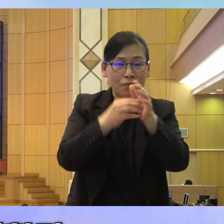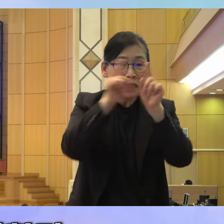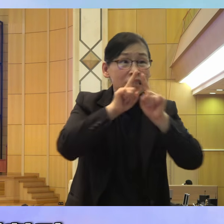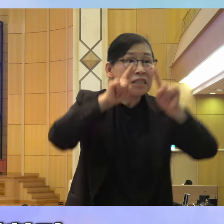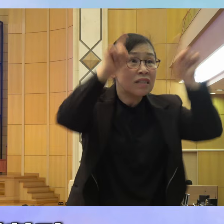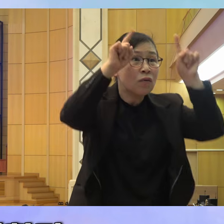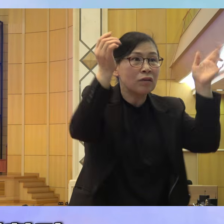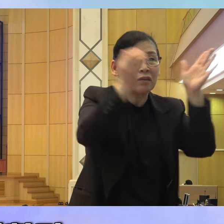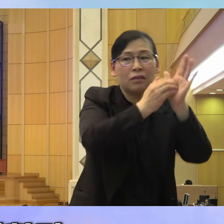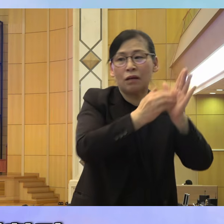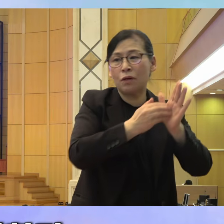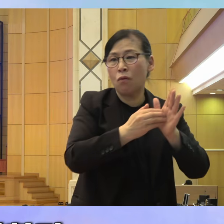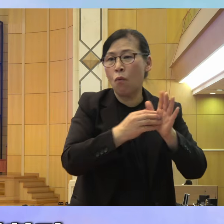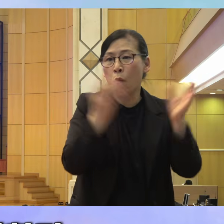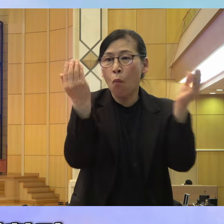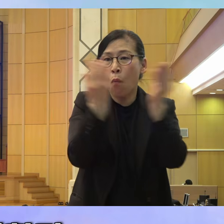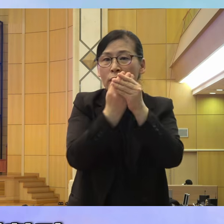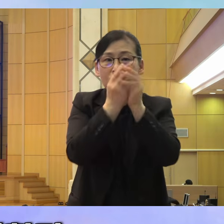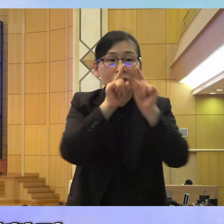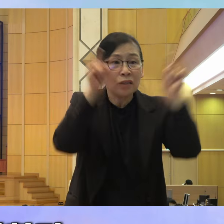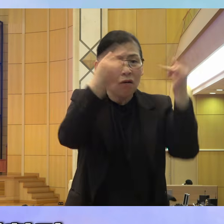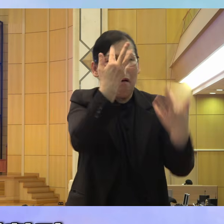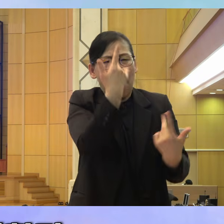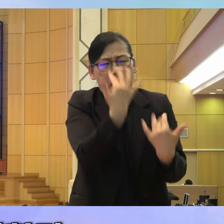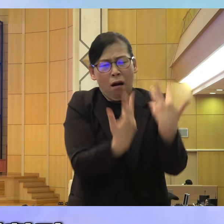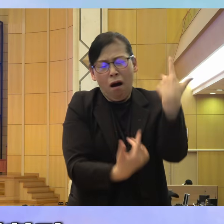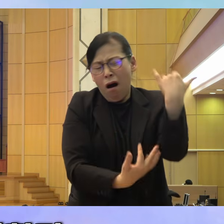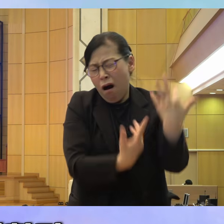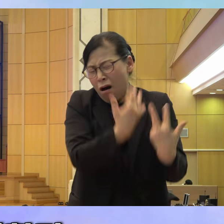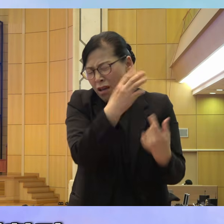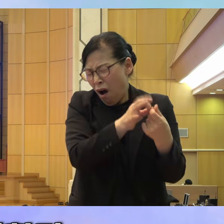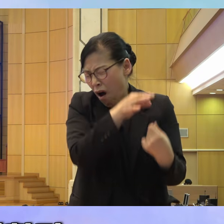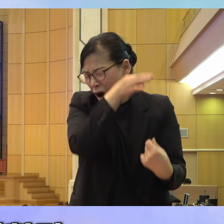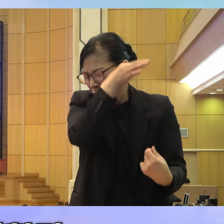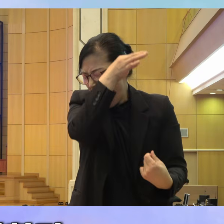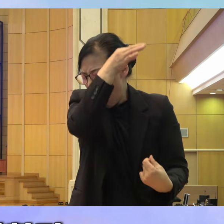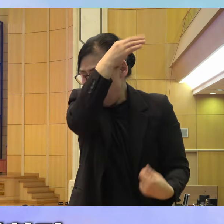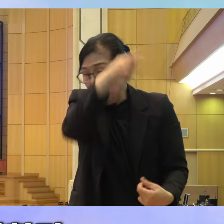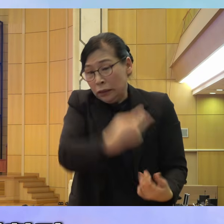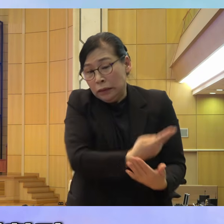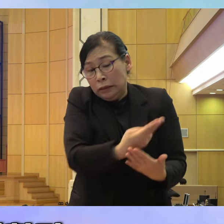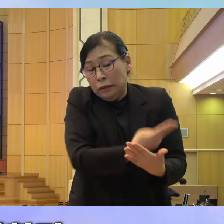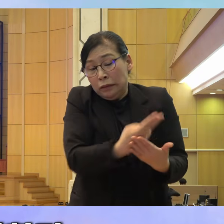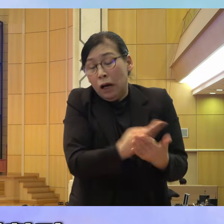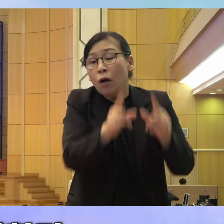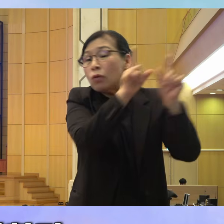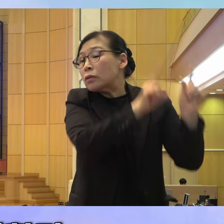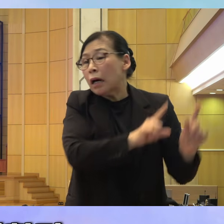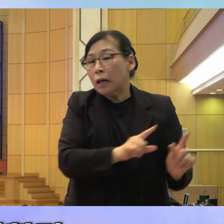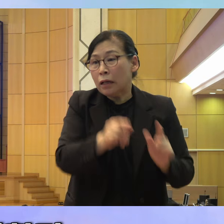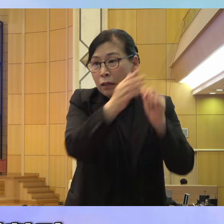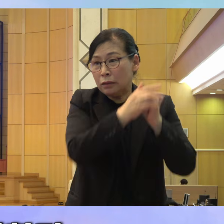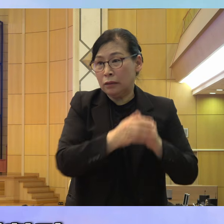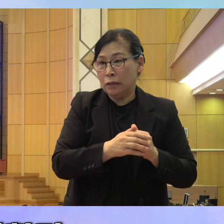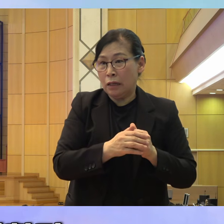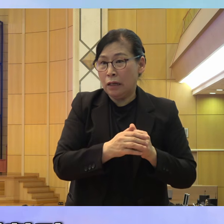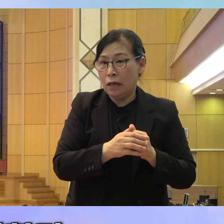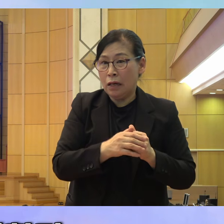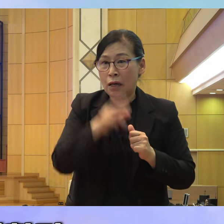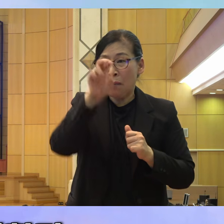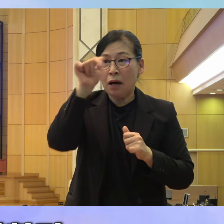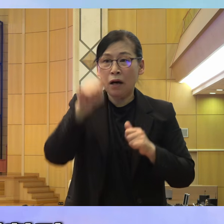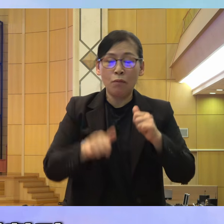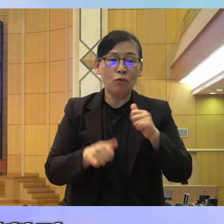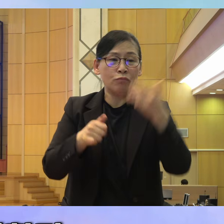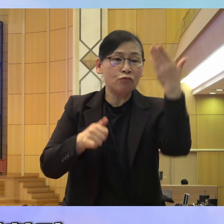지옥에 떨어지면 완전히 지옥불 속에서 영원히 살아야 되는데, 그래서 마가음 9장의 마지막